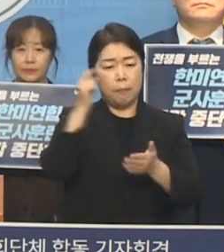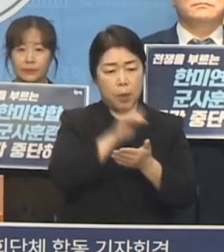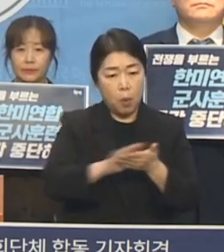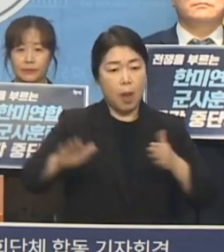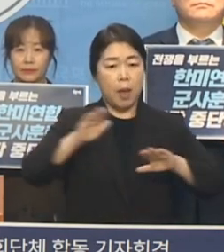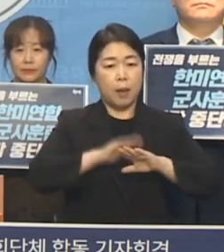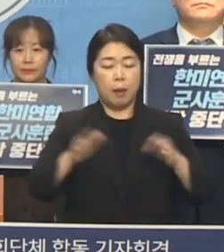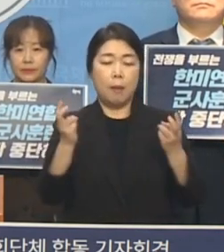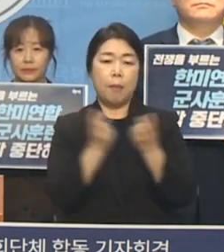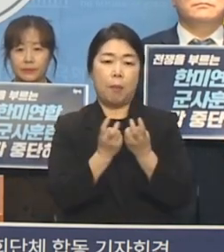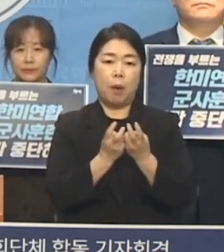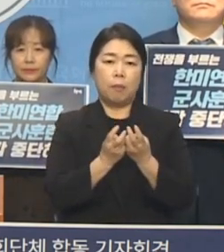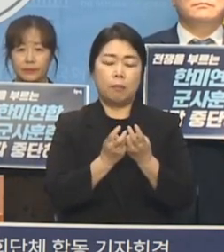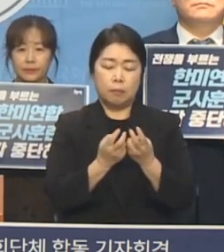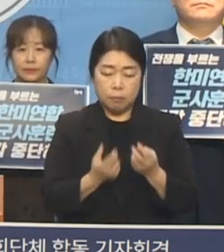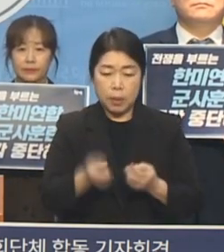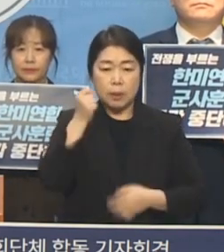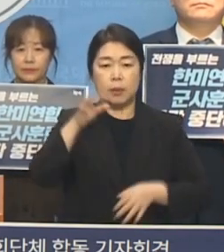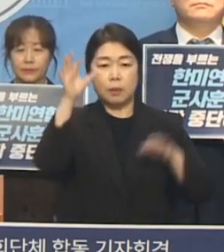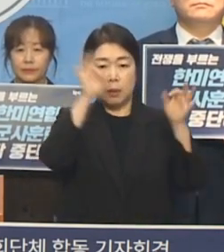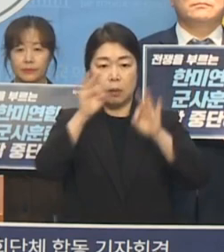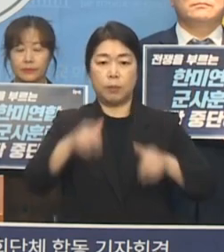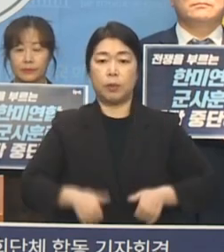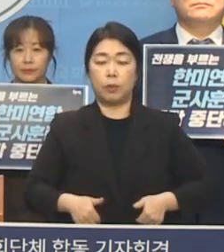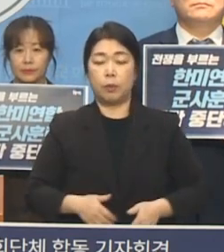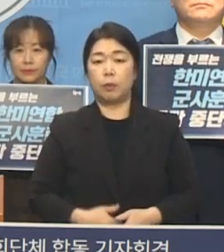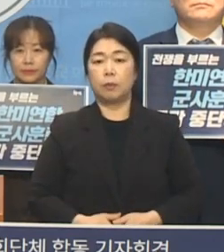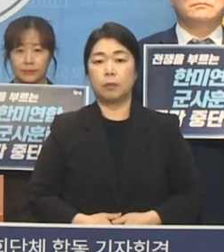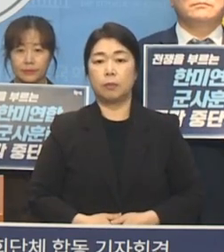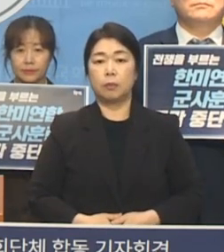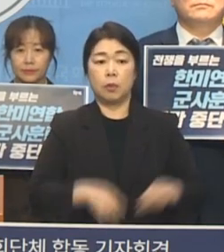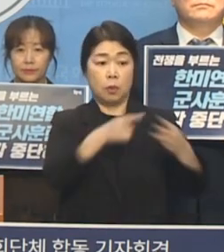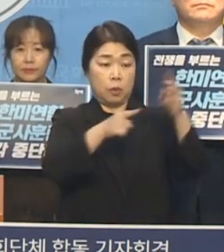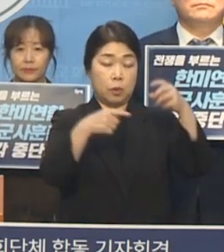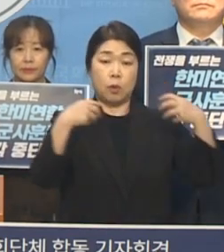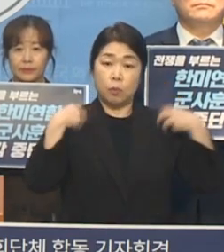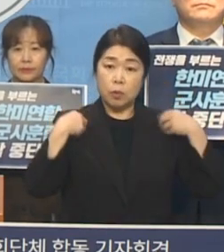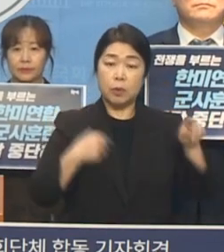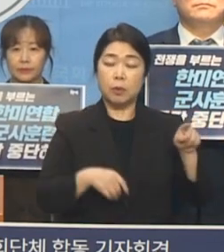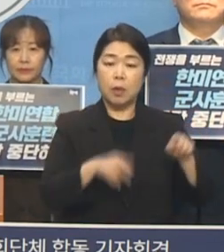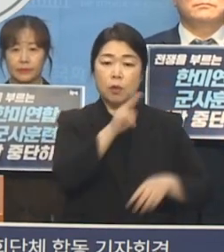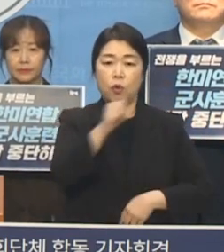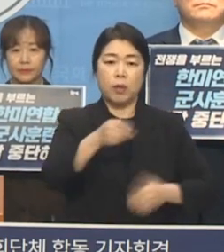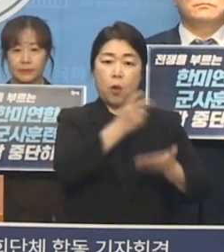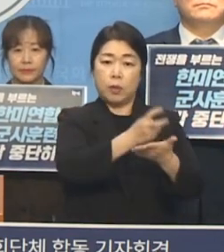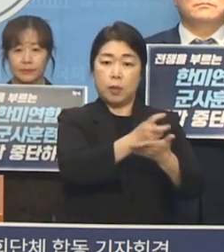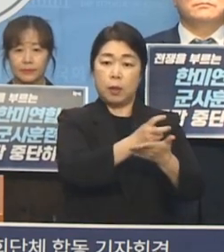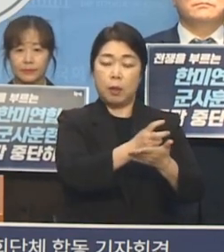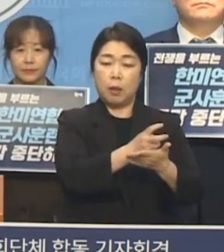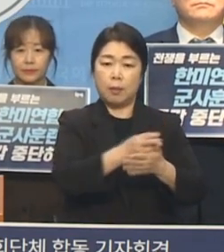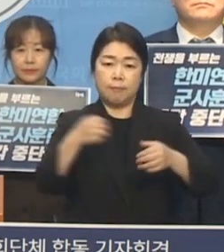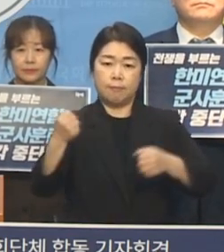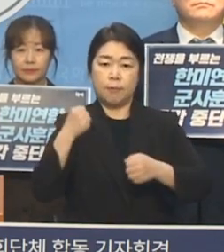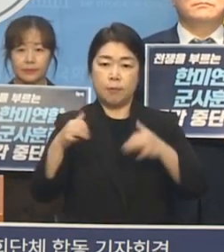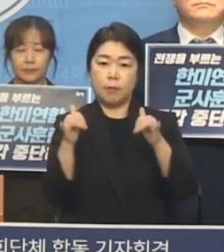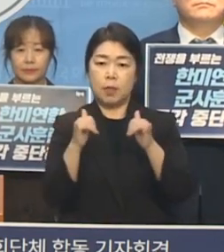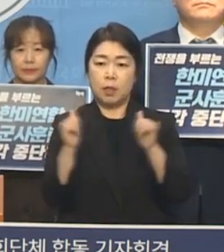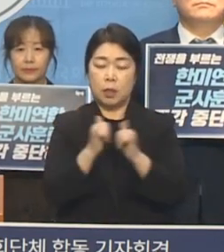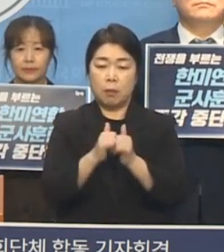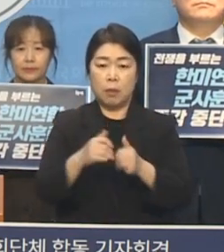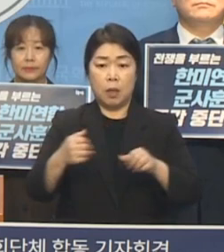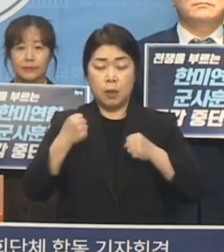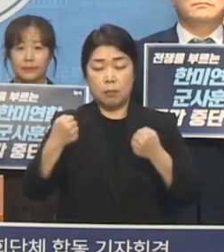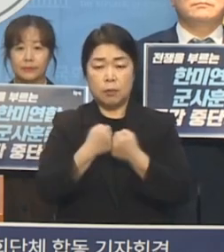상황입니다. 윤석열 정부는 유엔 헌장의 무력 사용 금지 원칙과 헌법의